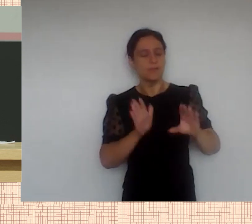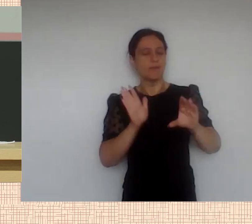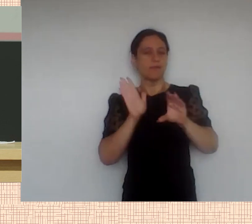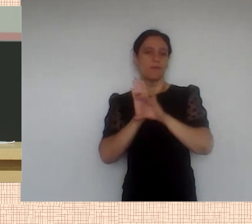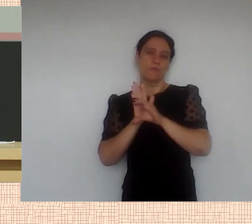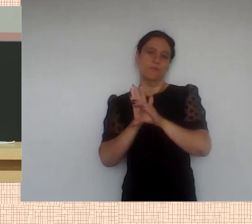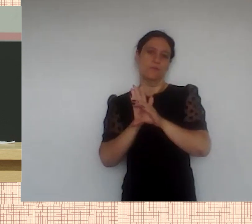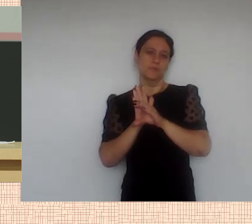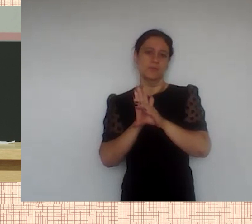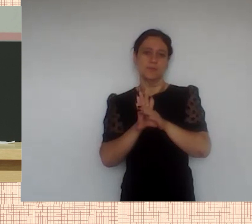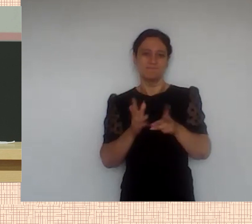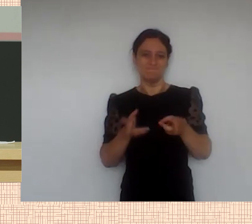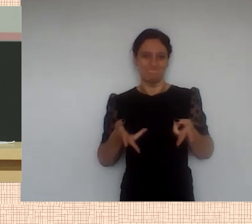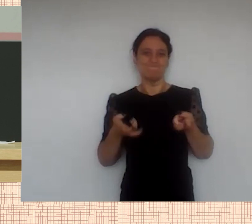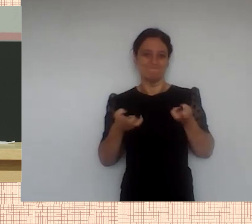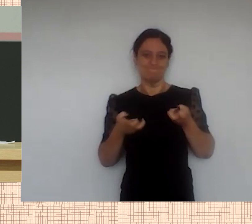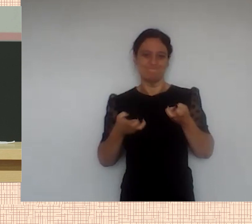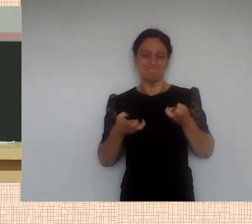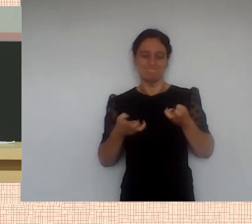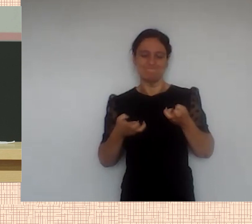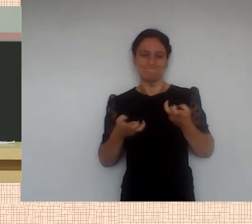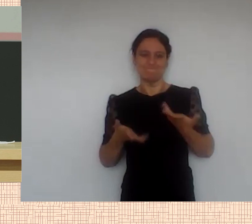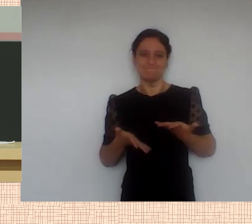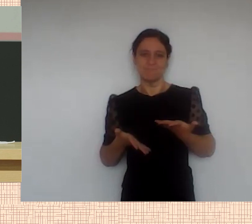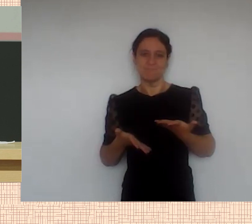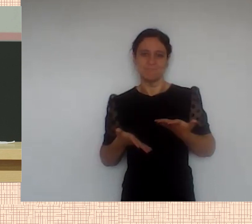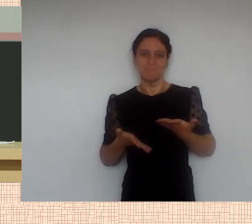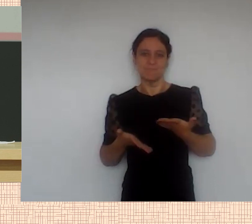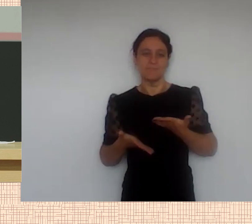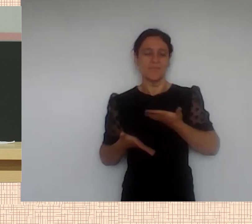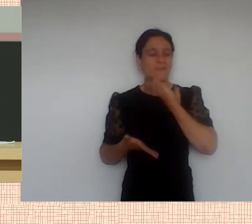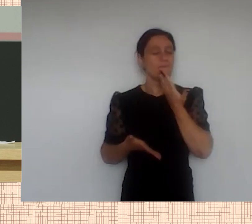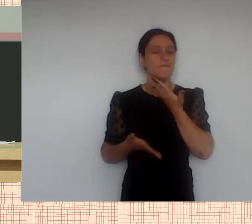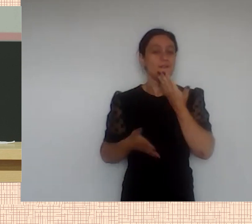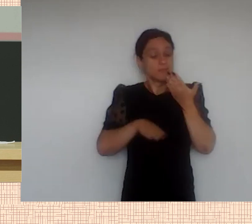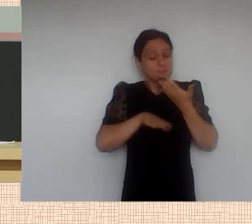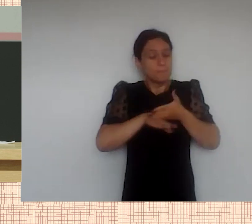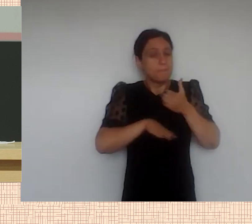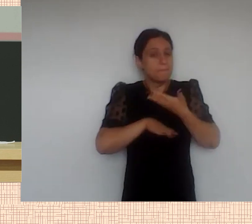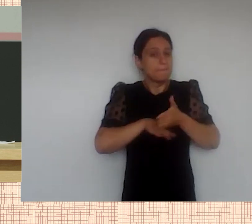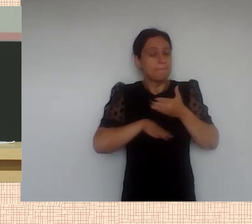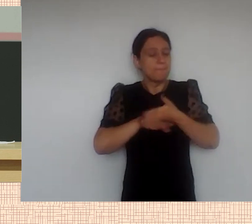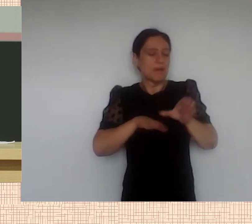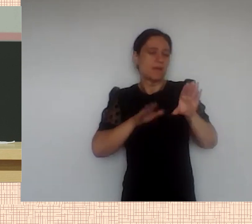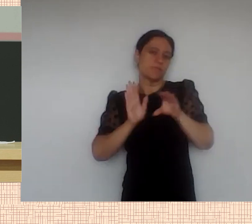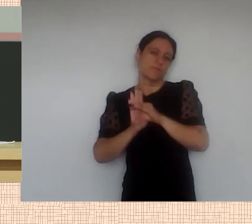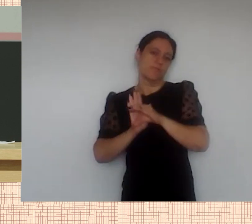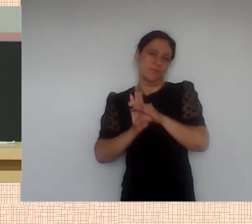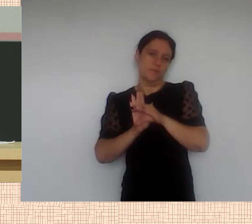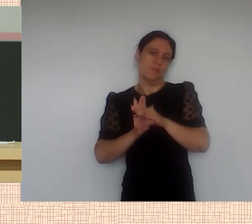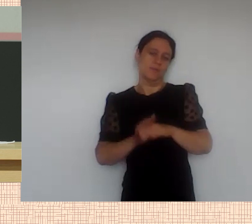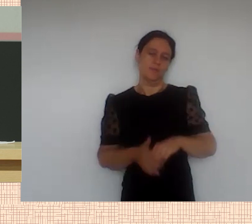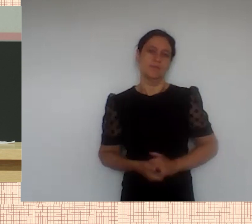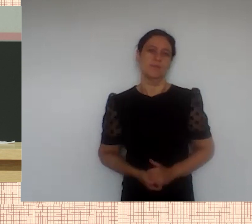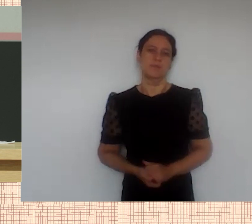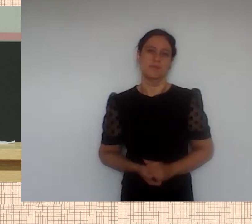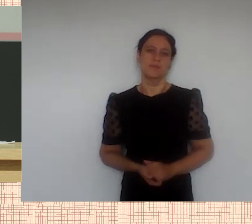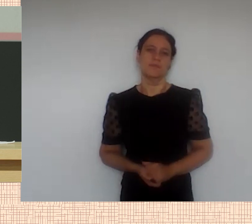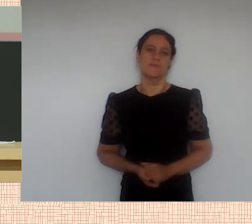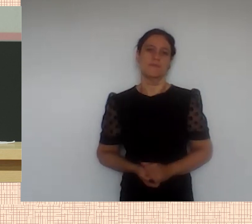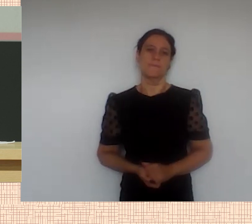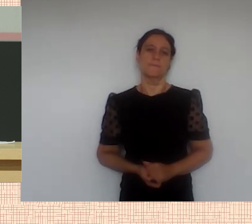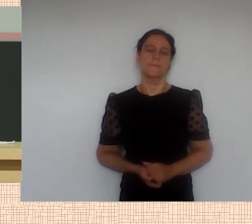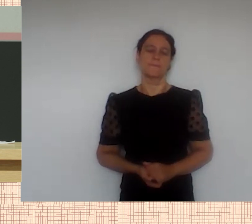Colossenses. Vocês estão percebendo? Aí fica prático, o livro fica prático.